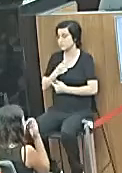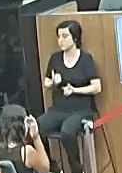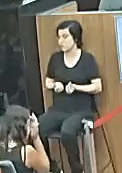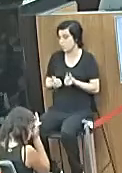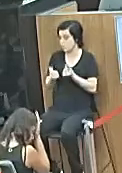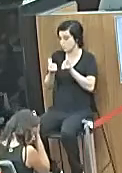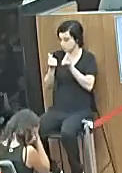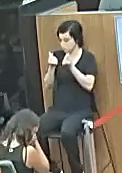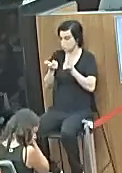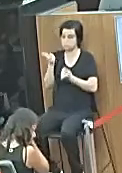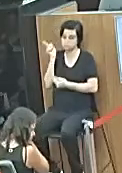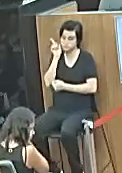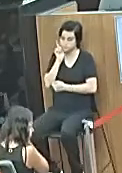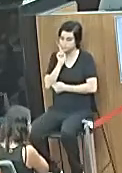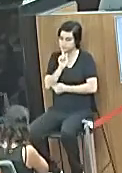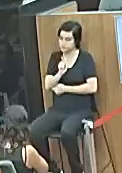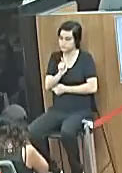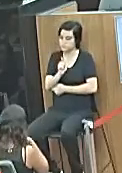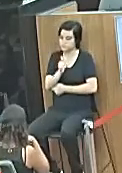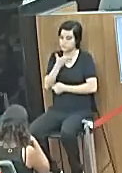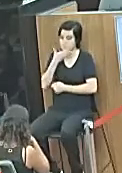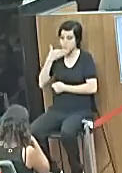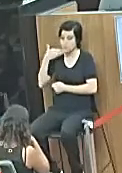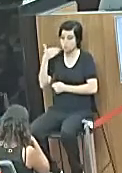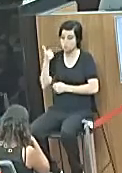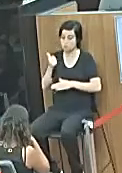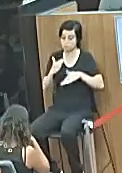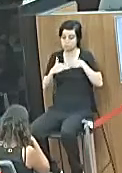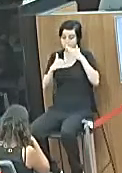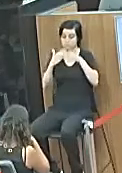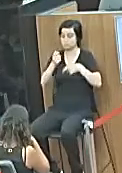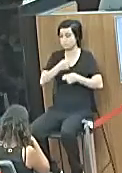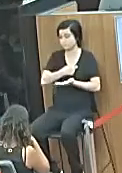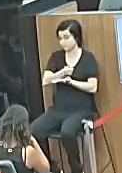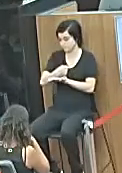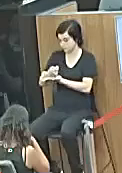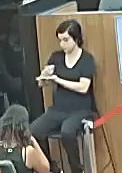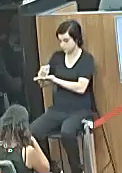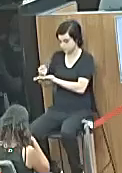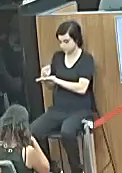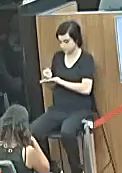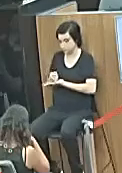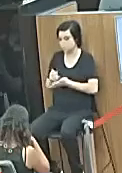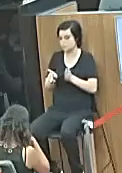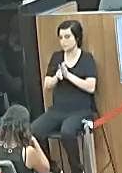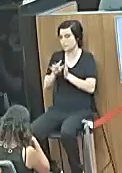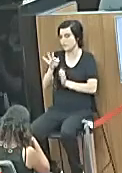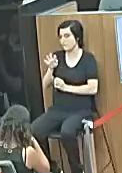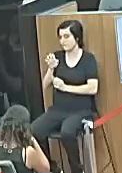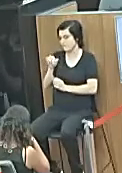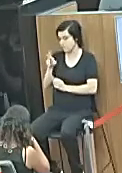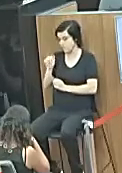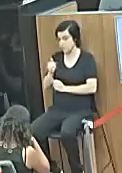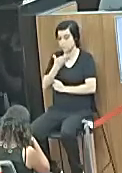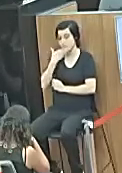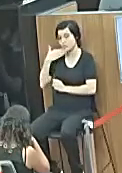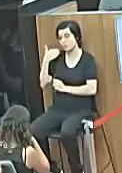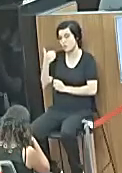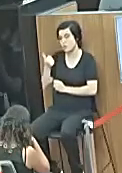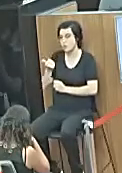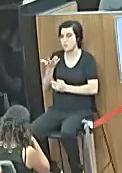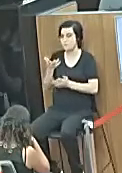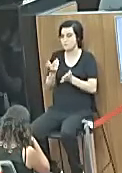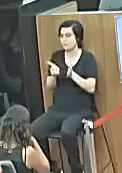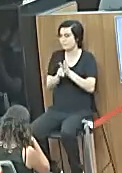visando a promover a distribuição de kits feira livre para melhorar a comercialização